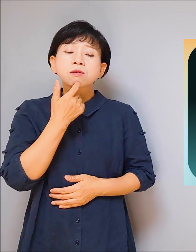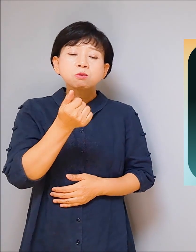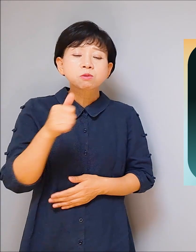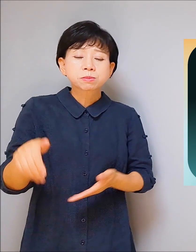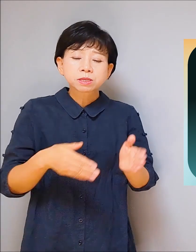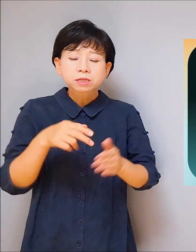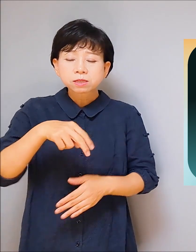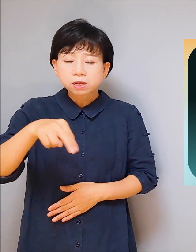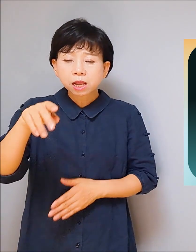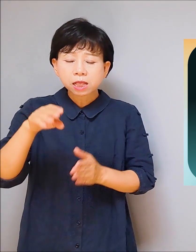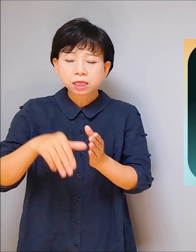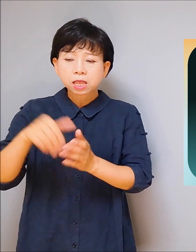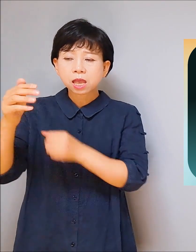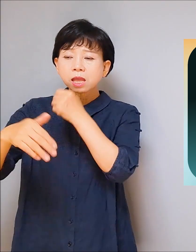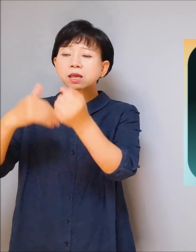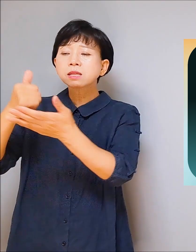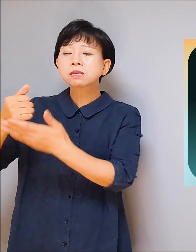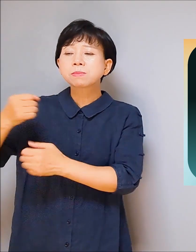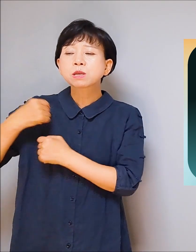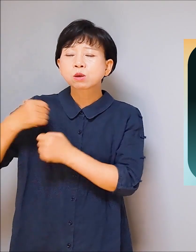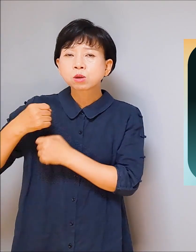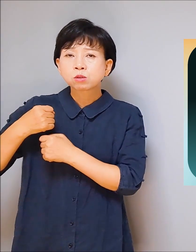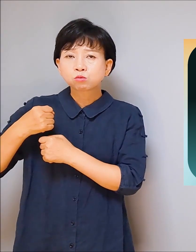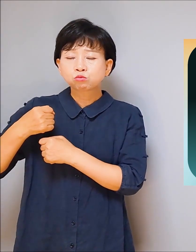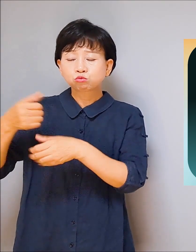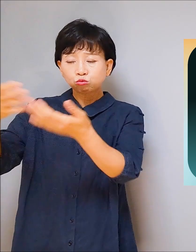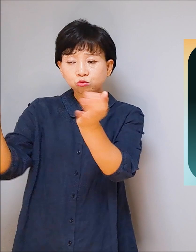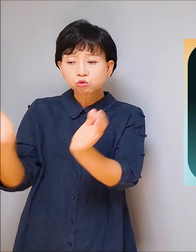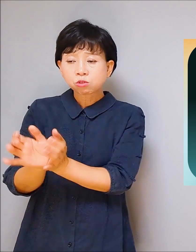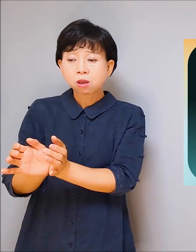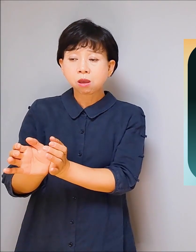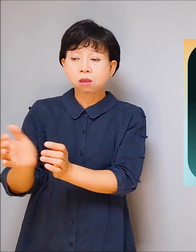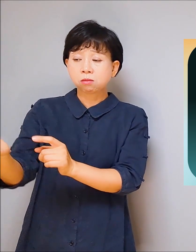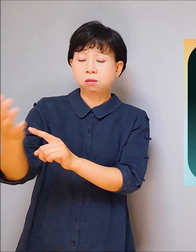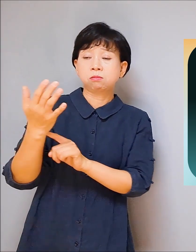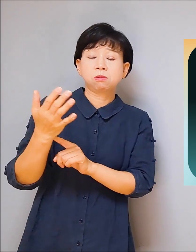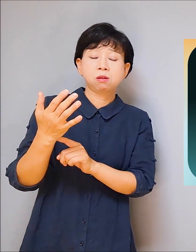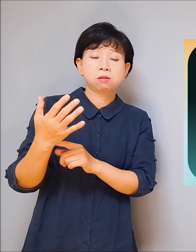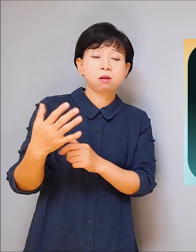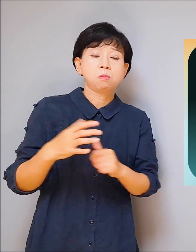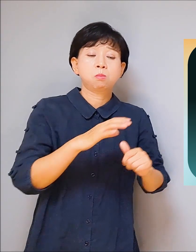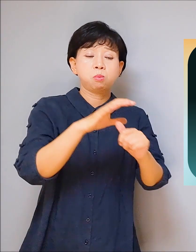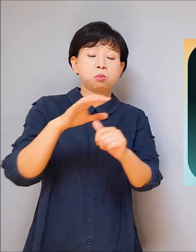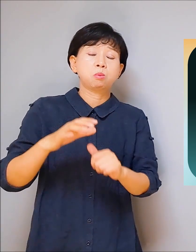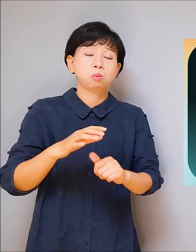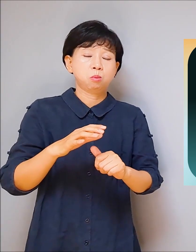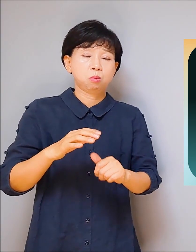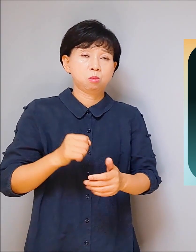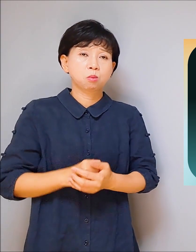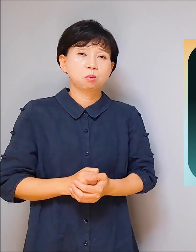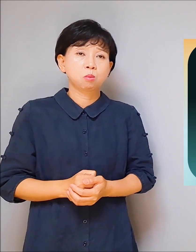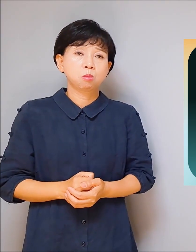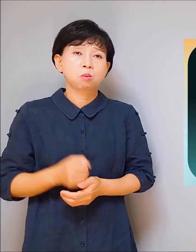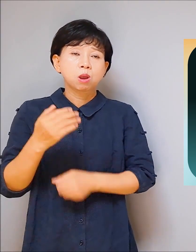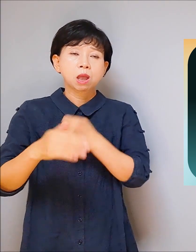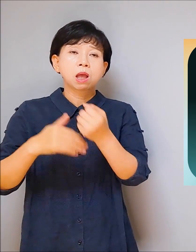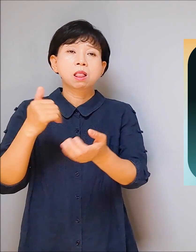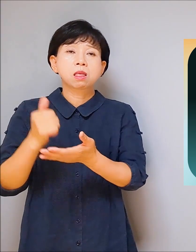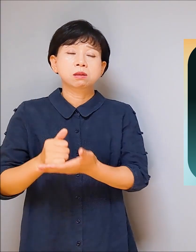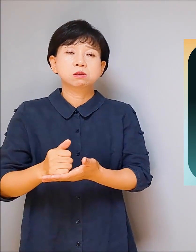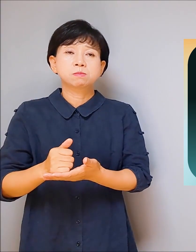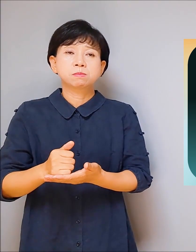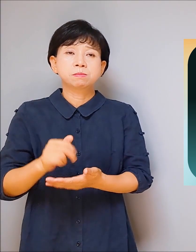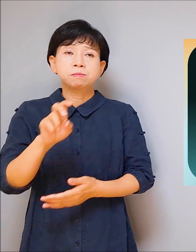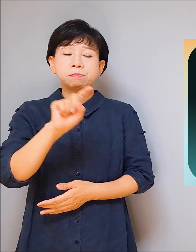만난지라. 야곱이 그들을 볼 때에 이르기를 이는 하나님의 군대라 하고 그 땅 이름을 마하나임이라 하였더라.